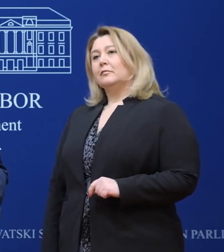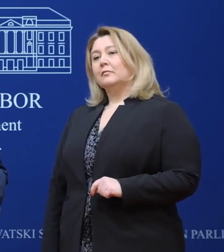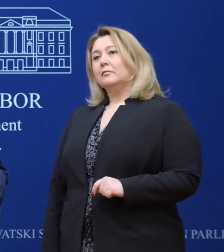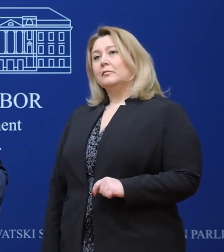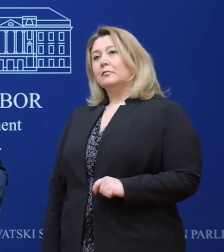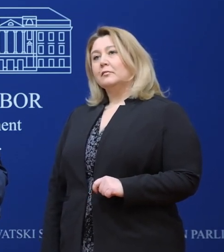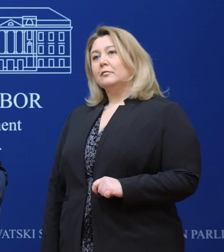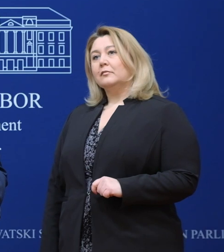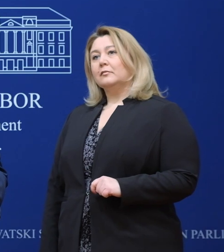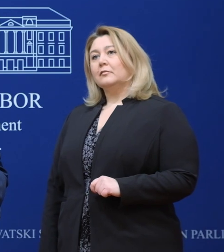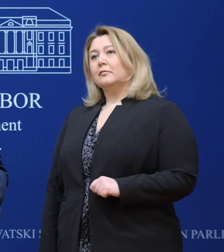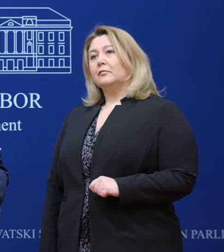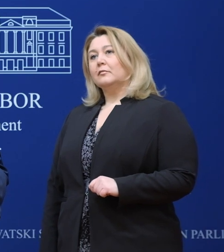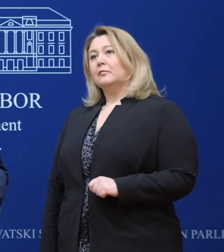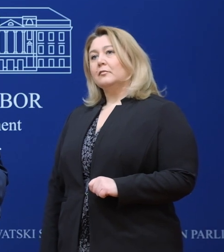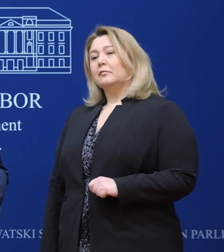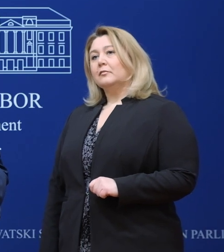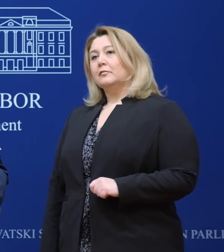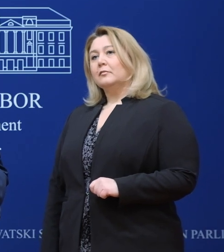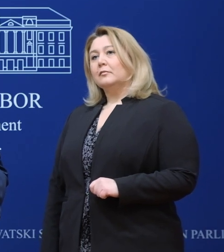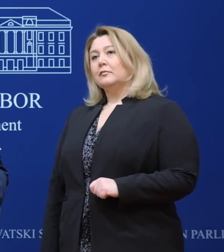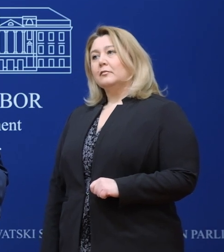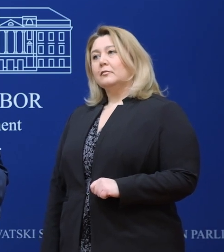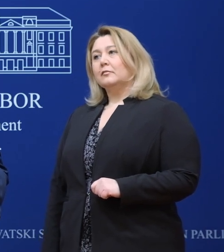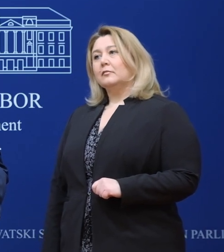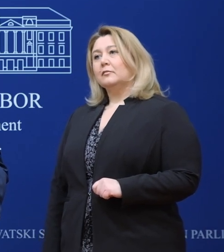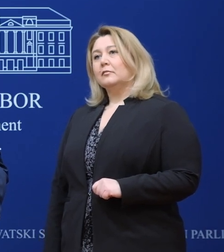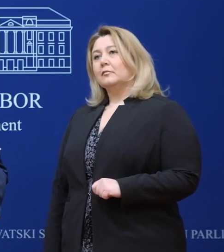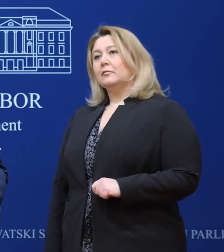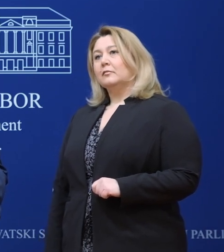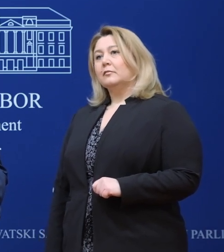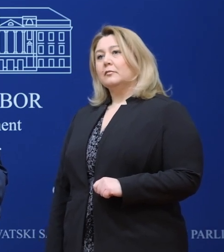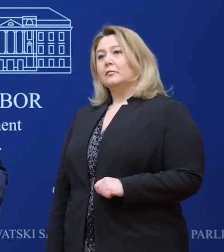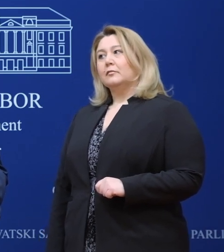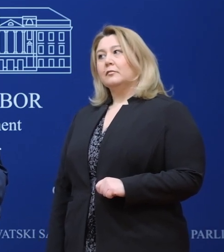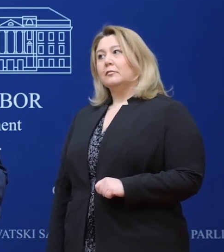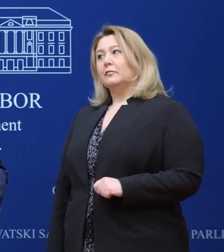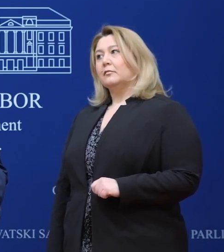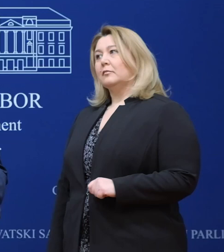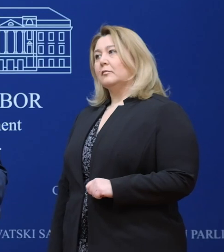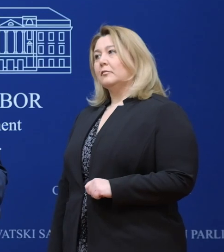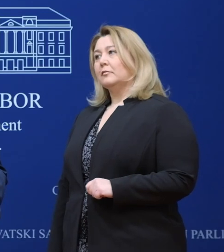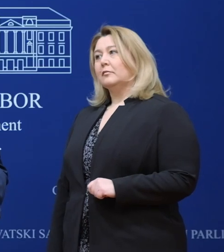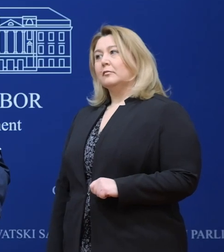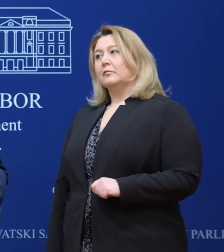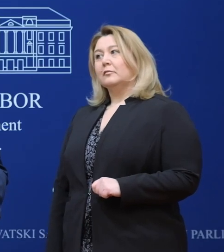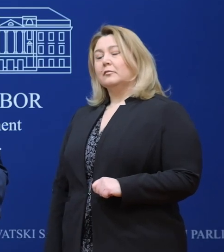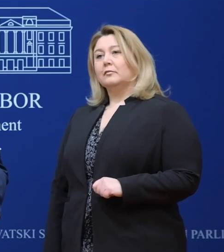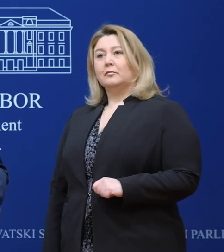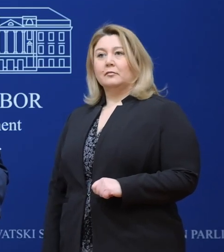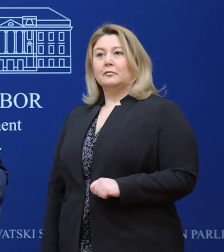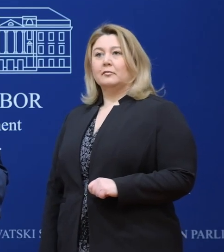Oko svih drugih pitanja se može raspraviti, oko ovoga ne. Dakle, naša pozicija kao oporbene stranke je u tom smislu